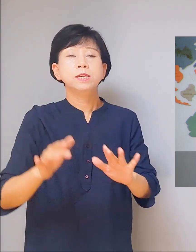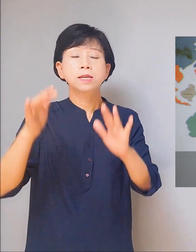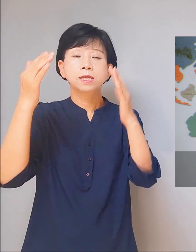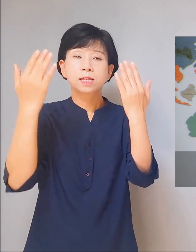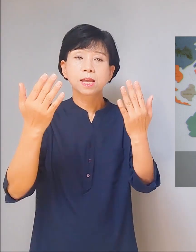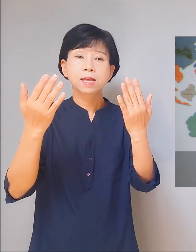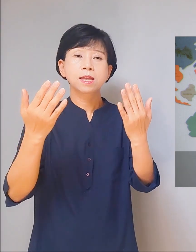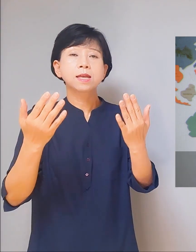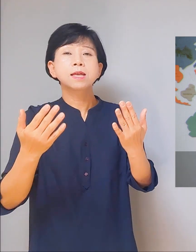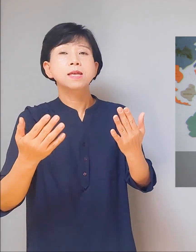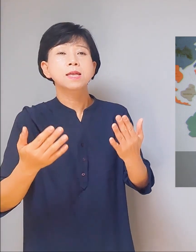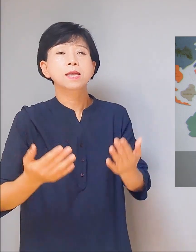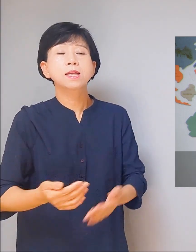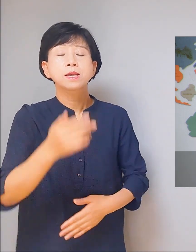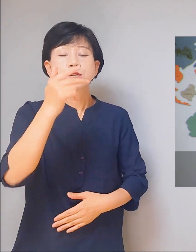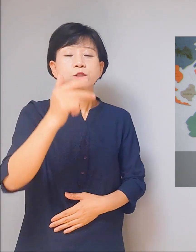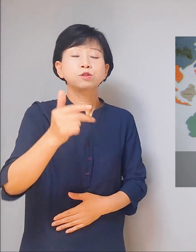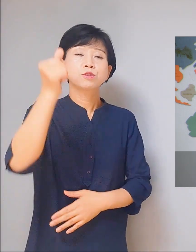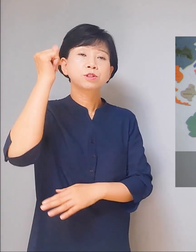내려주시네.